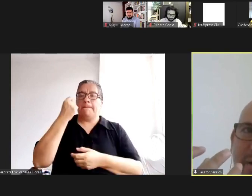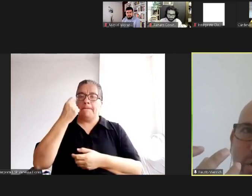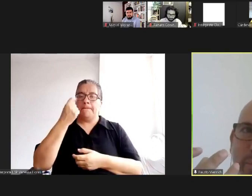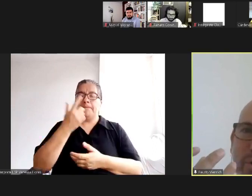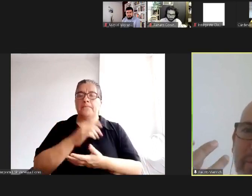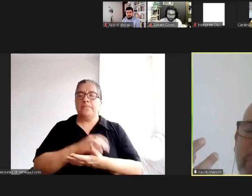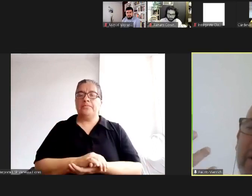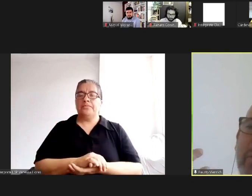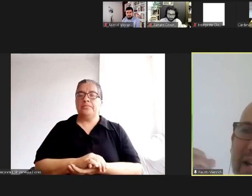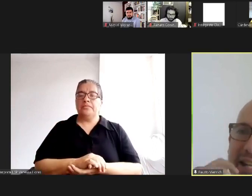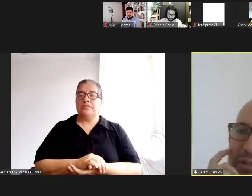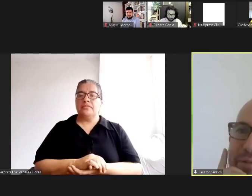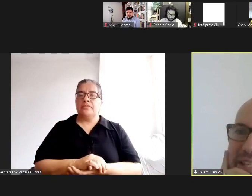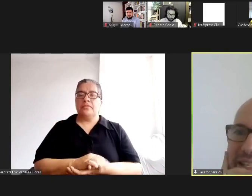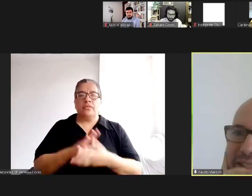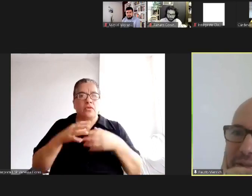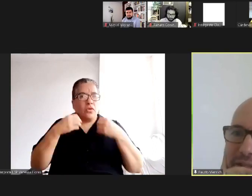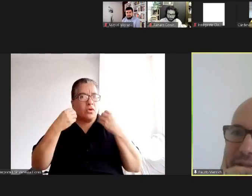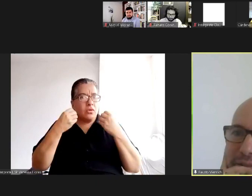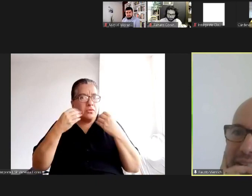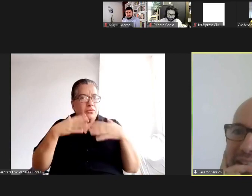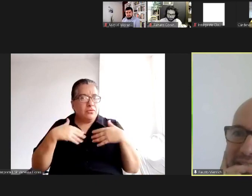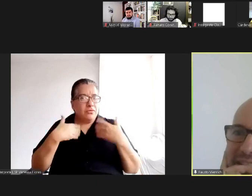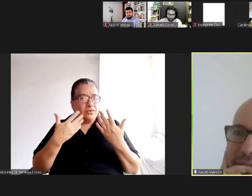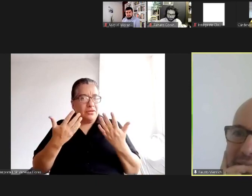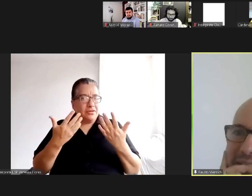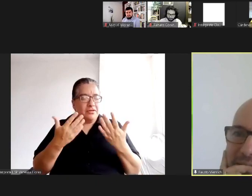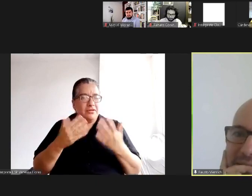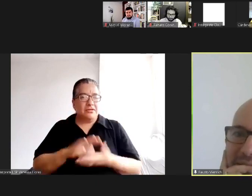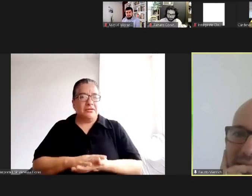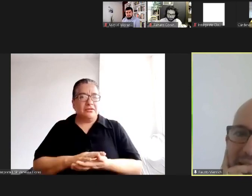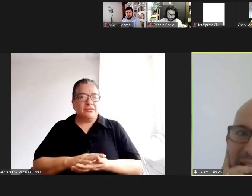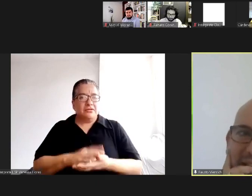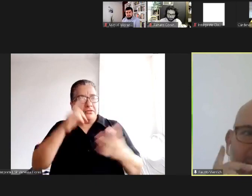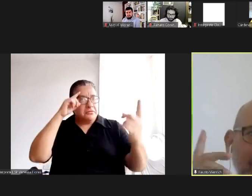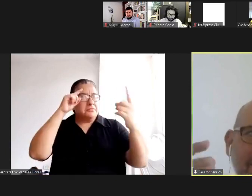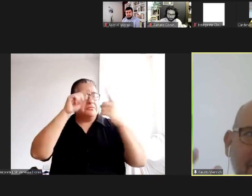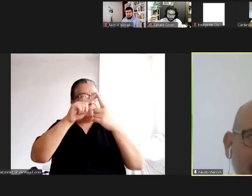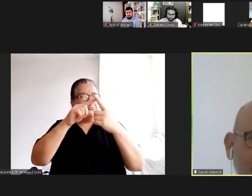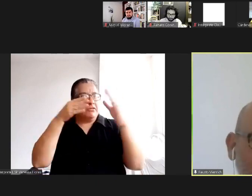manera cómo se pueden lograr estos fines, ¿no? Estos fines de accesibilidad.